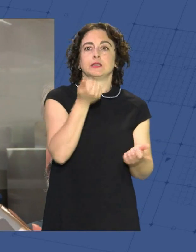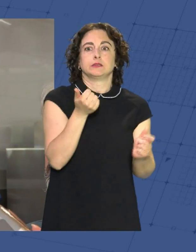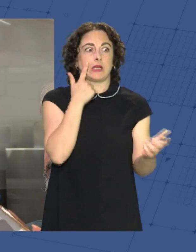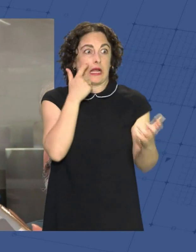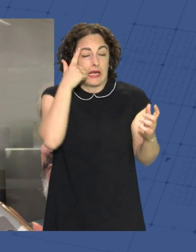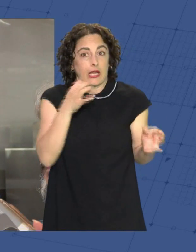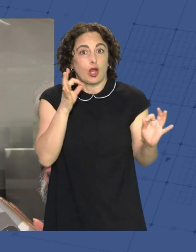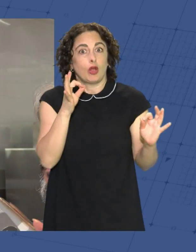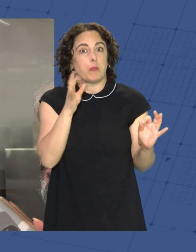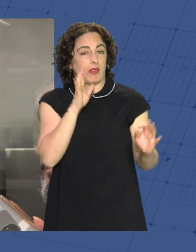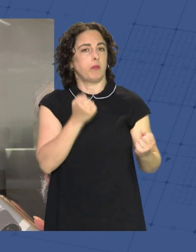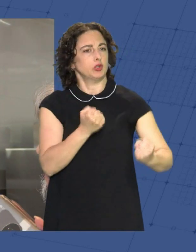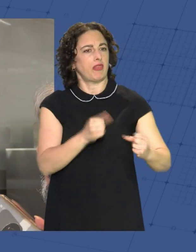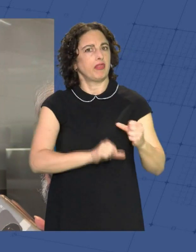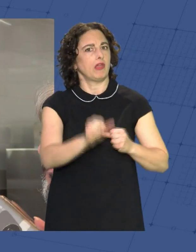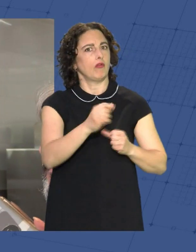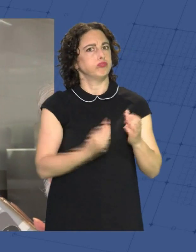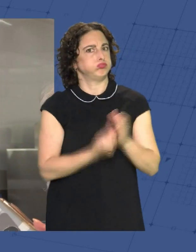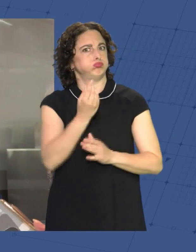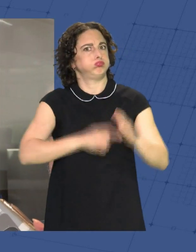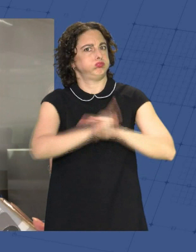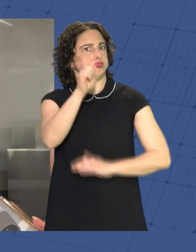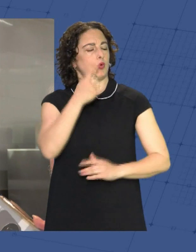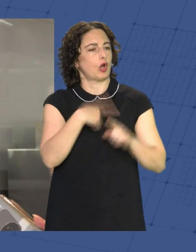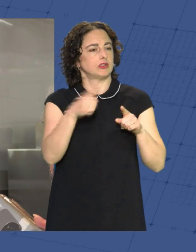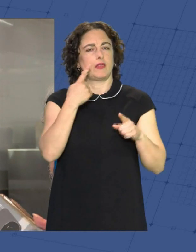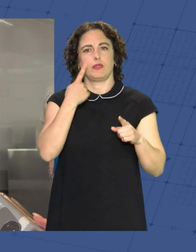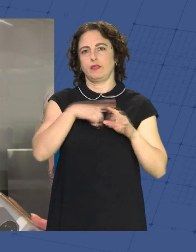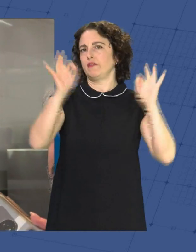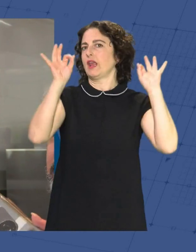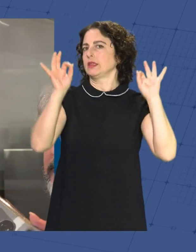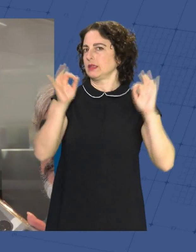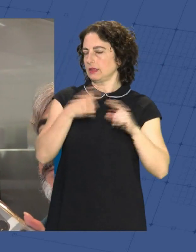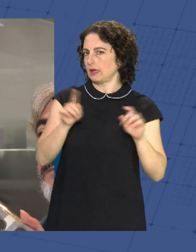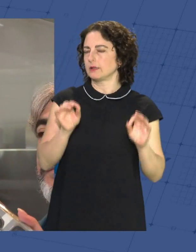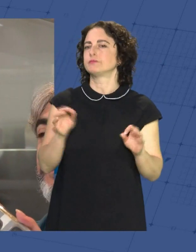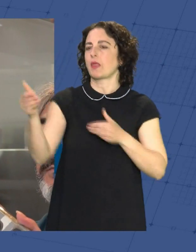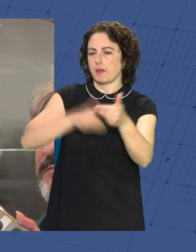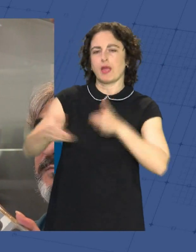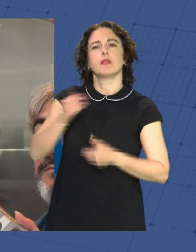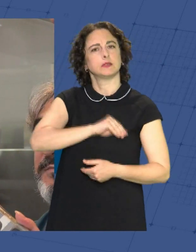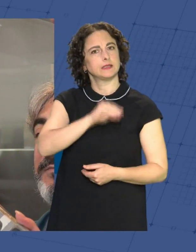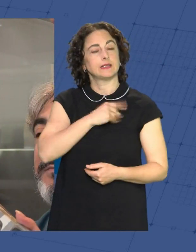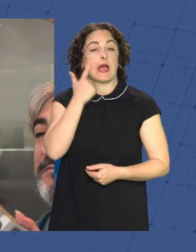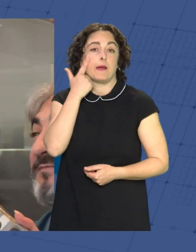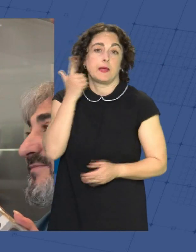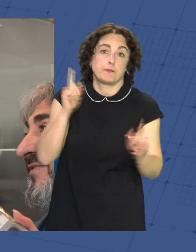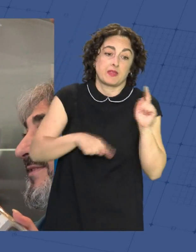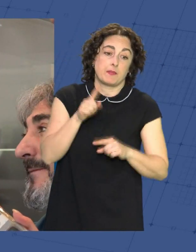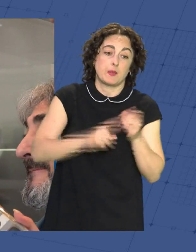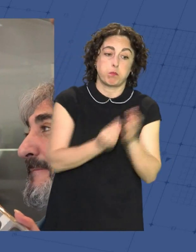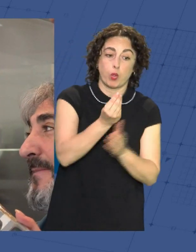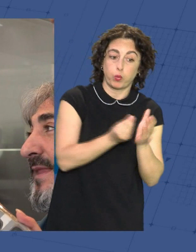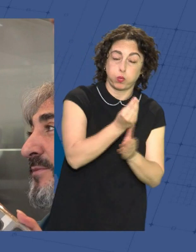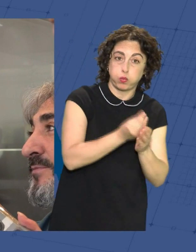que tienen un potencial detrás de esto, una cosa diferente, y nos lo están demandando. Ahora vamos a ver si entre la producción